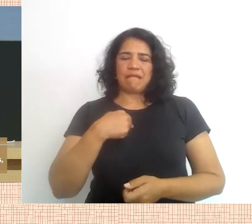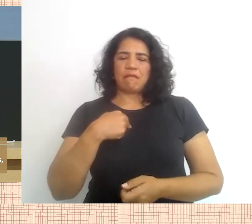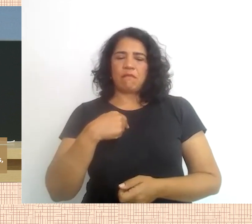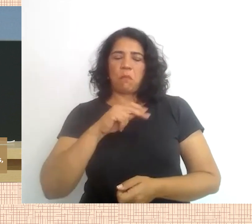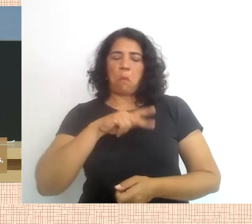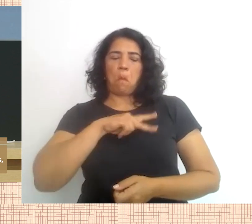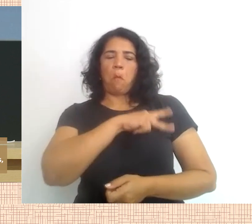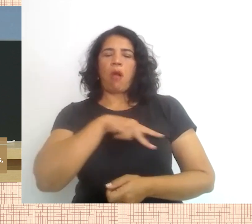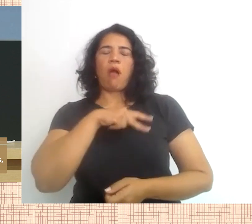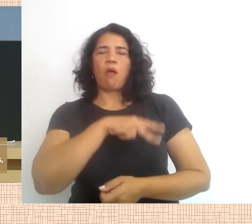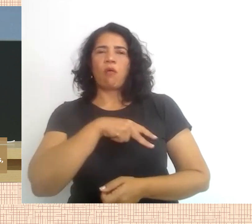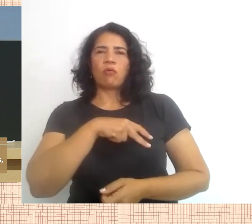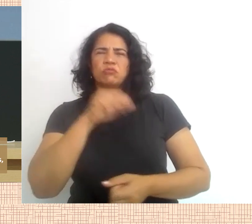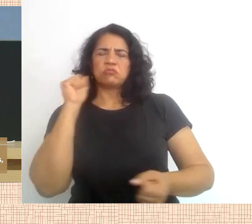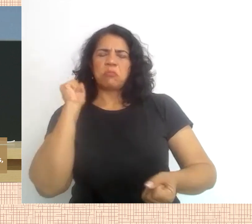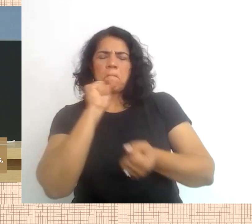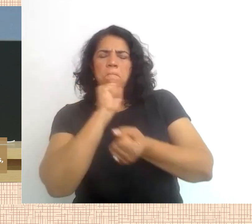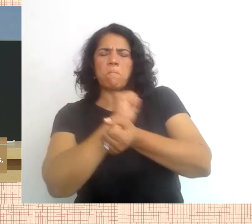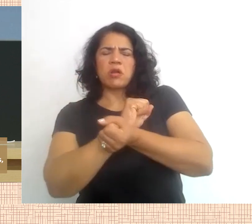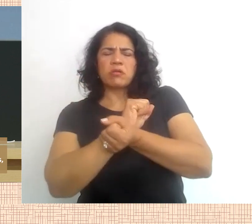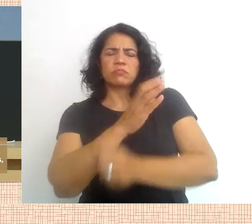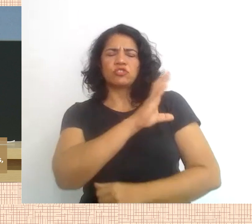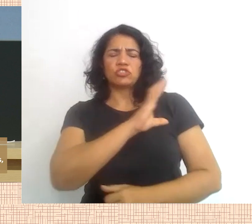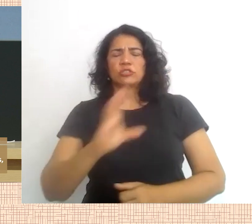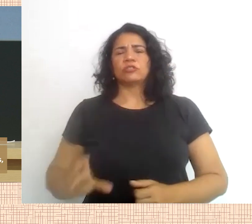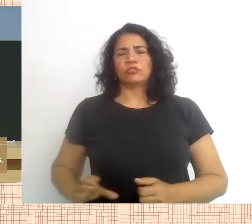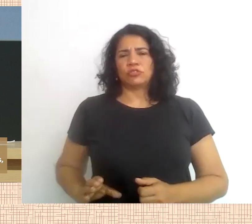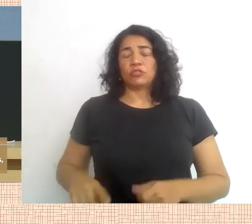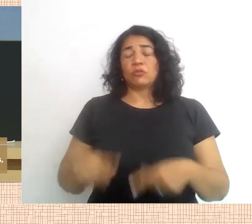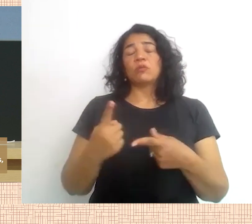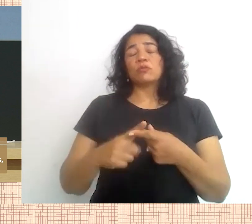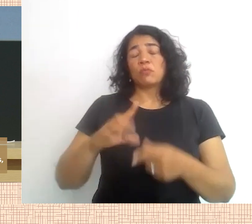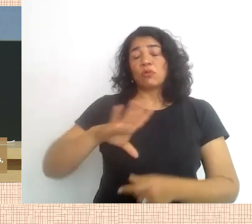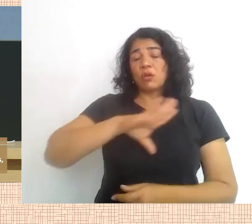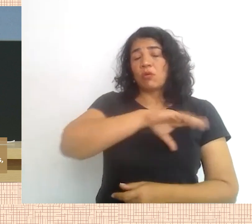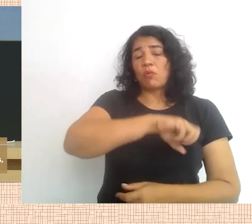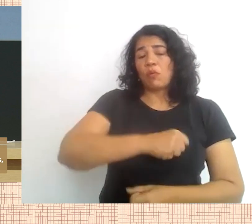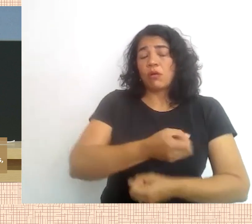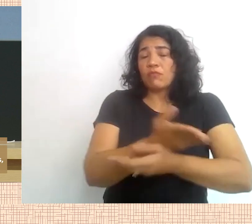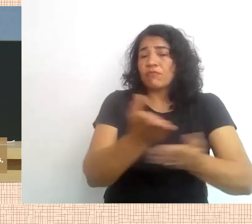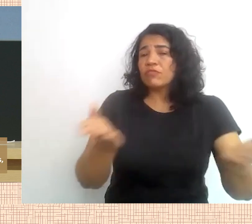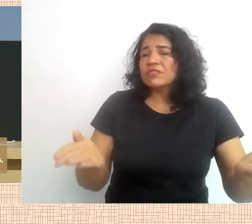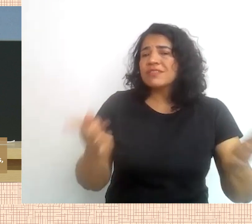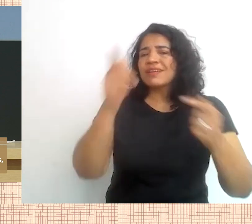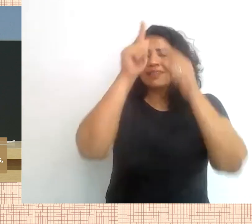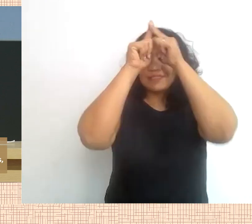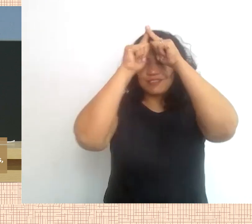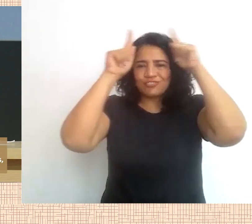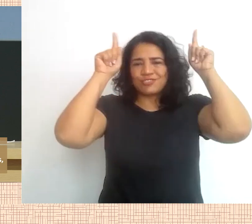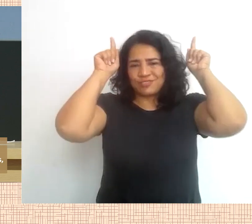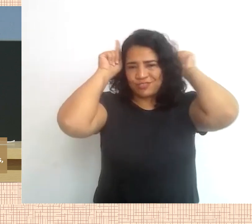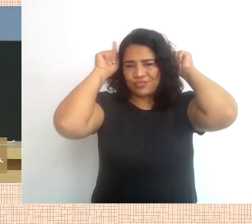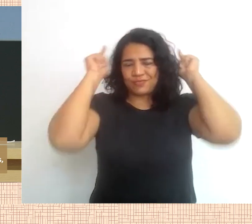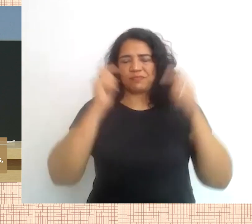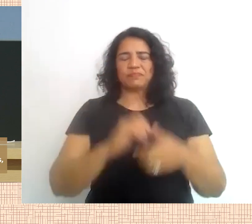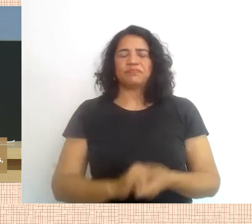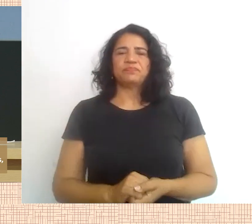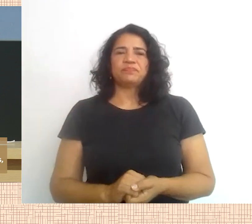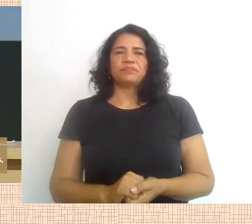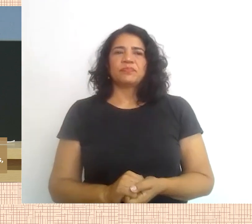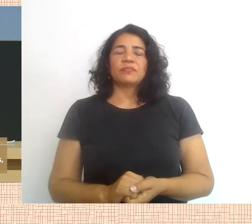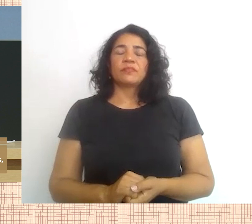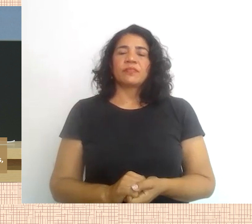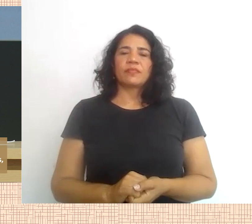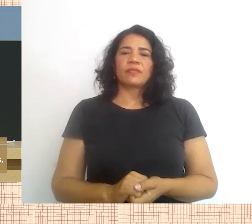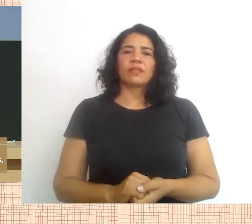prisão romana. Paulo, sou o prisioneiro, só que ele não fala eu sou prisioneiro de Roma, ele fala eu sou prisioneiro